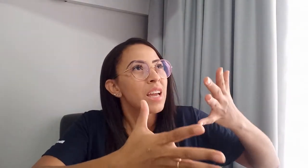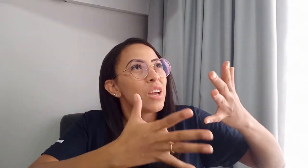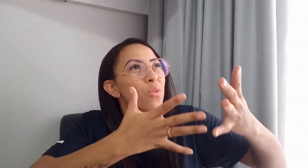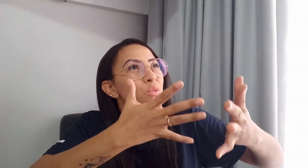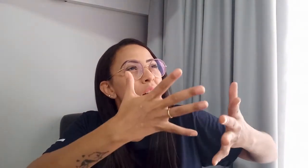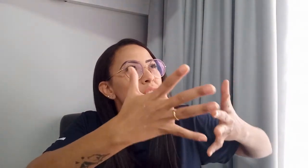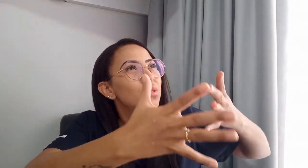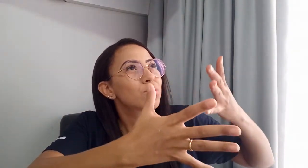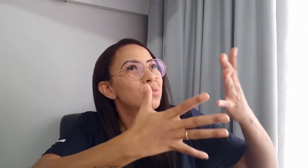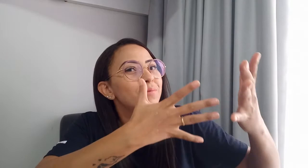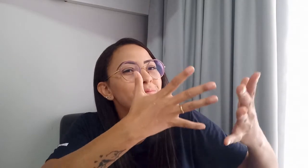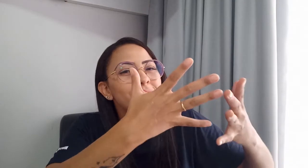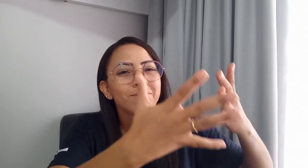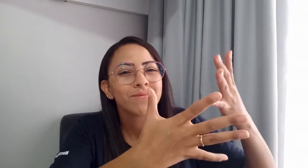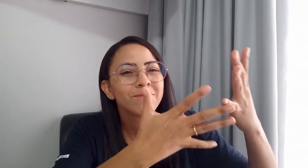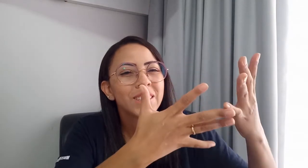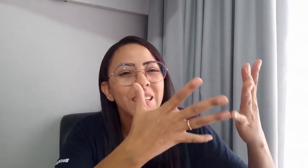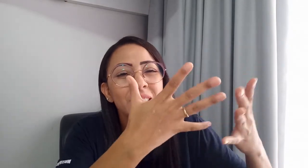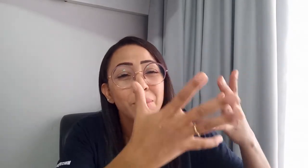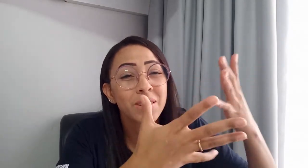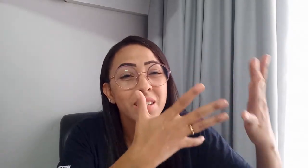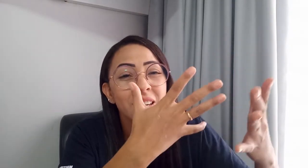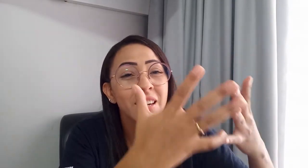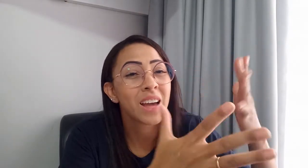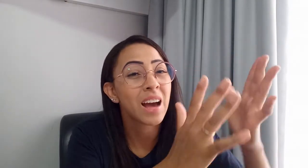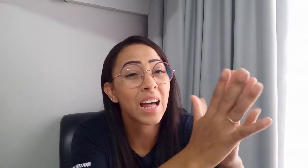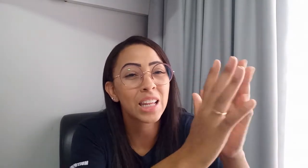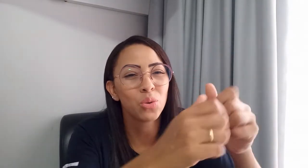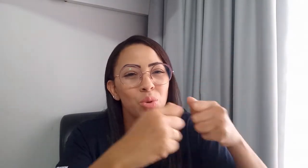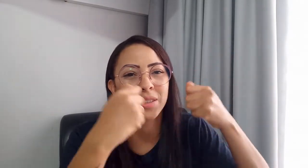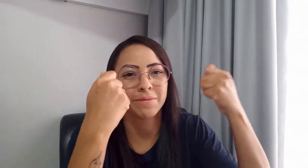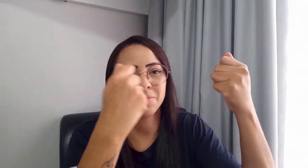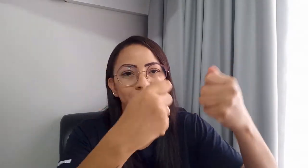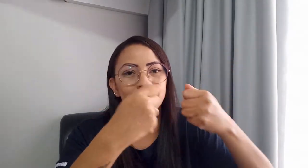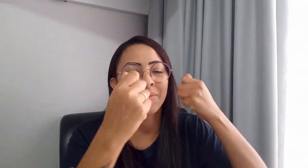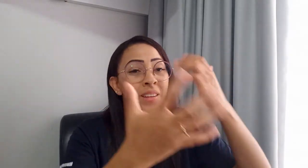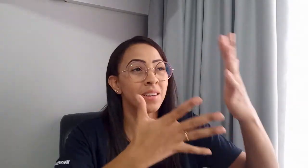eu faço em libras aqui, aleluia.